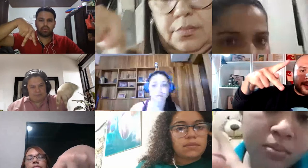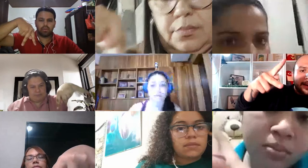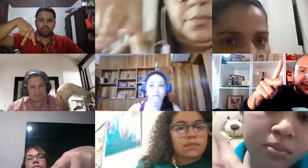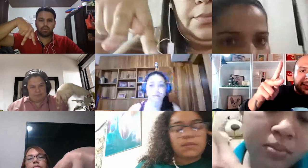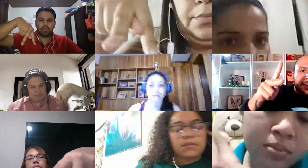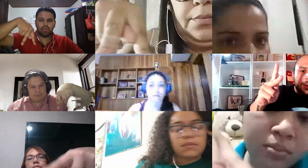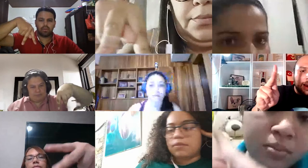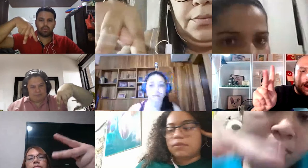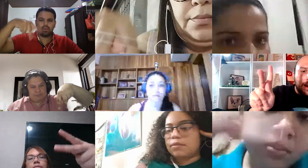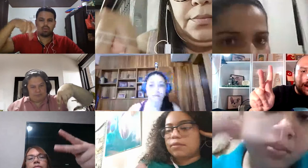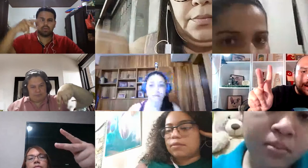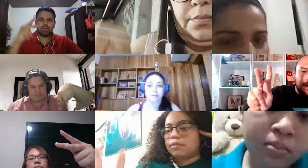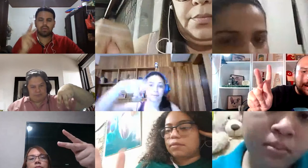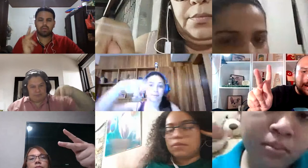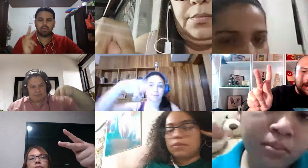K.